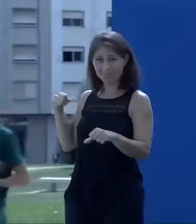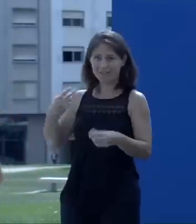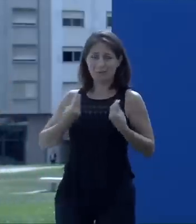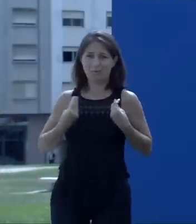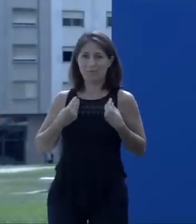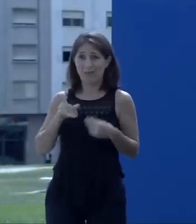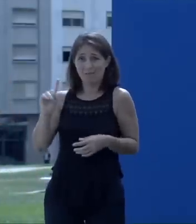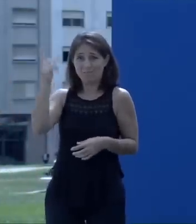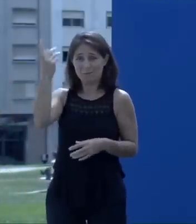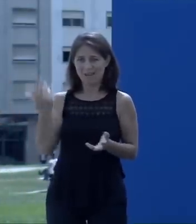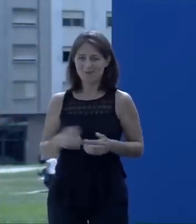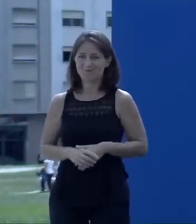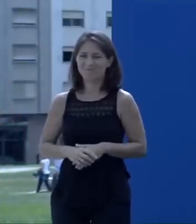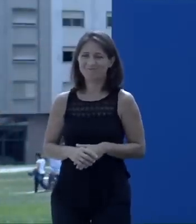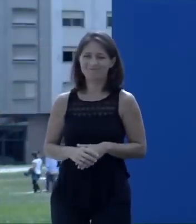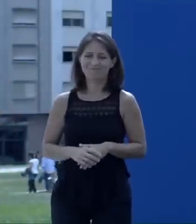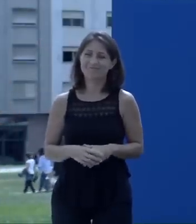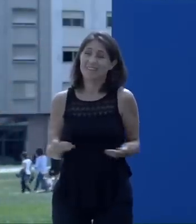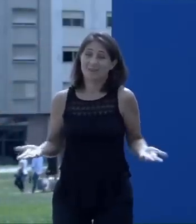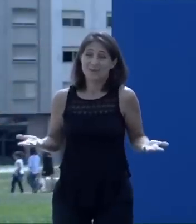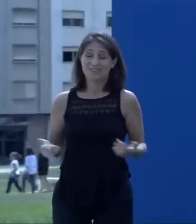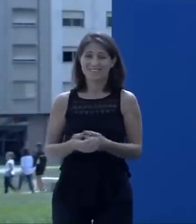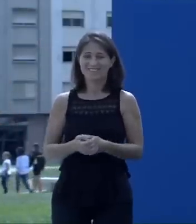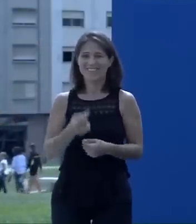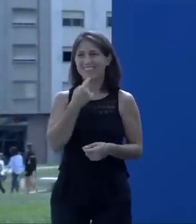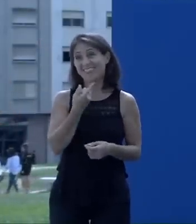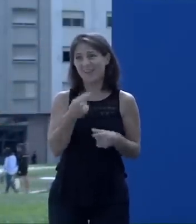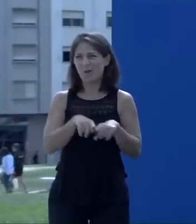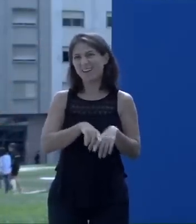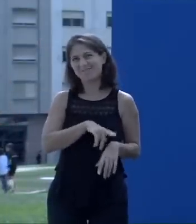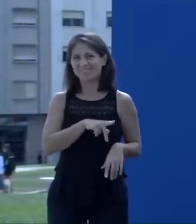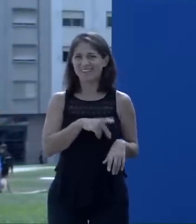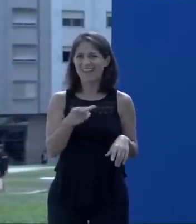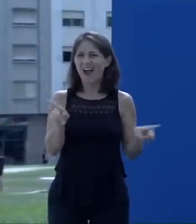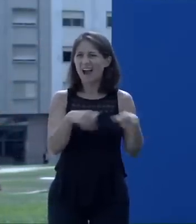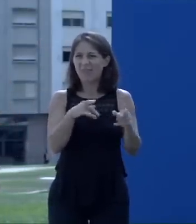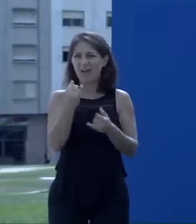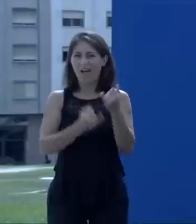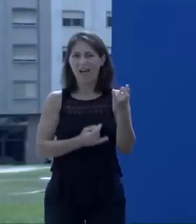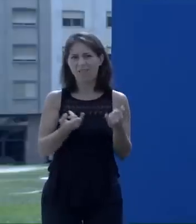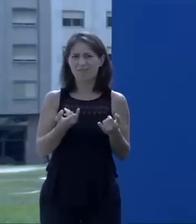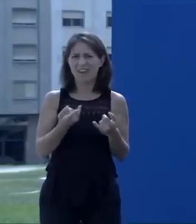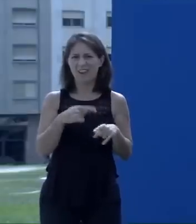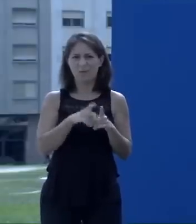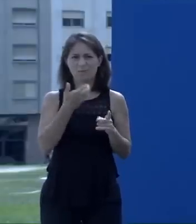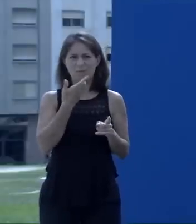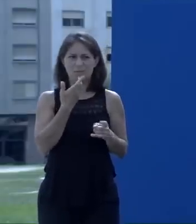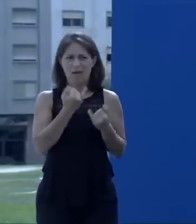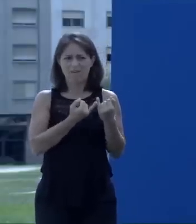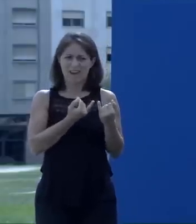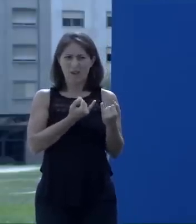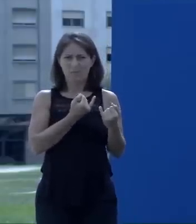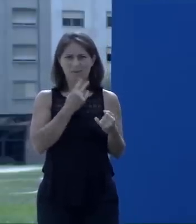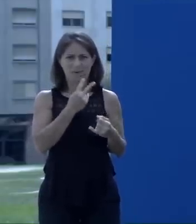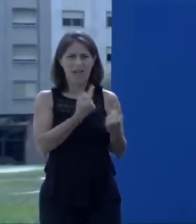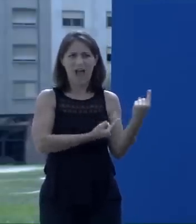vida. E entón, como dicía Copla, a raíz do toxo verde é moi mala de arrincar,